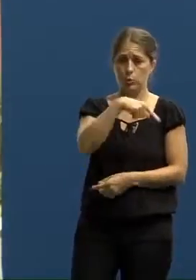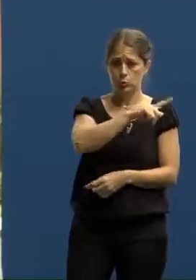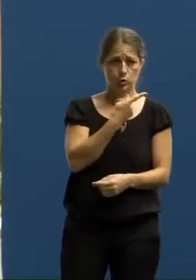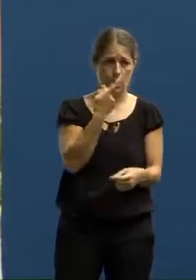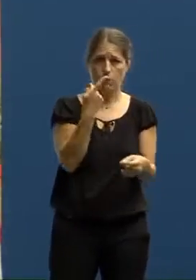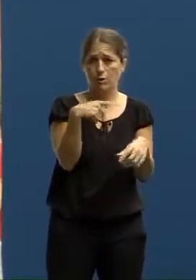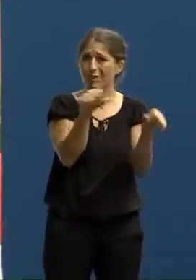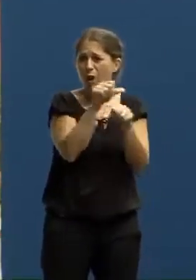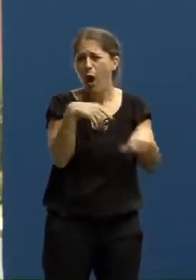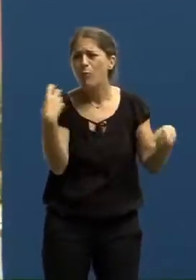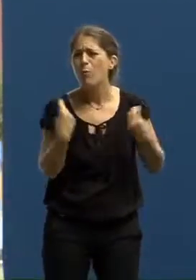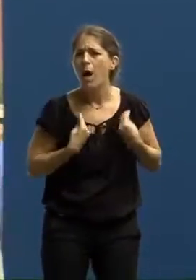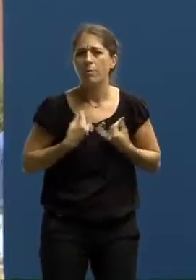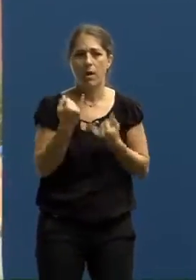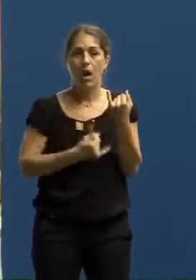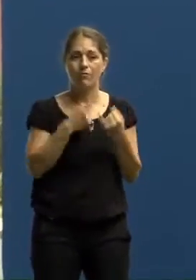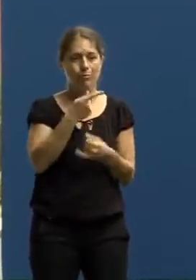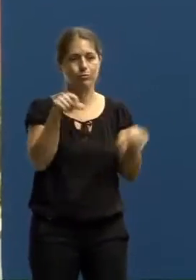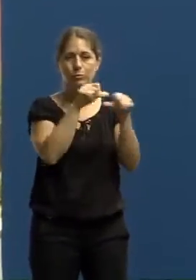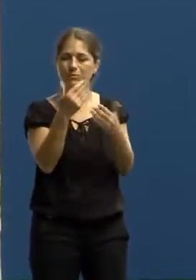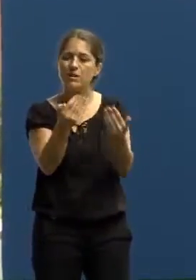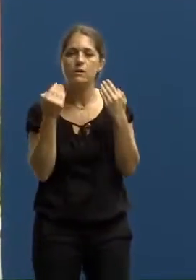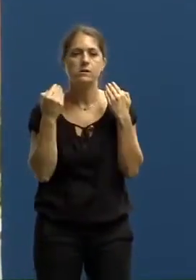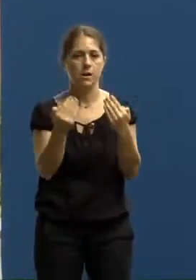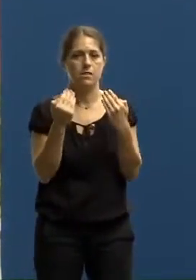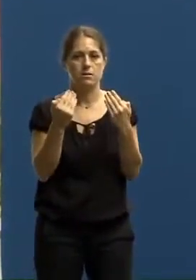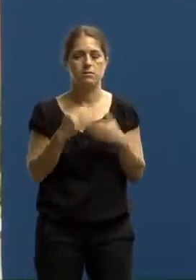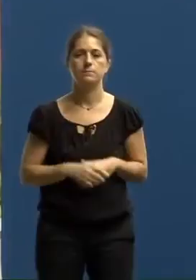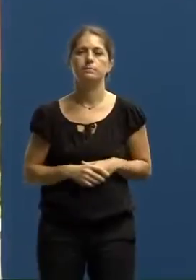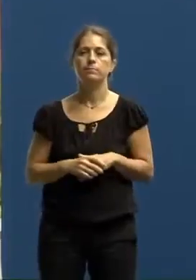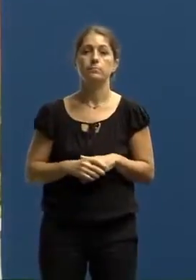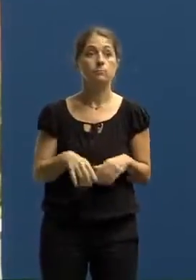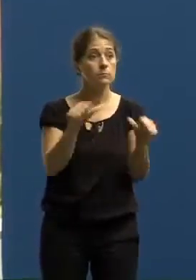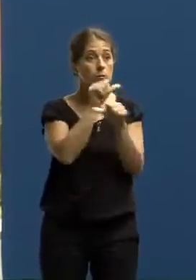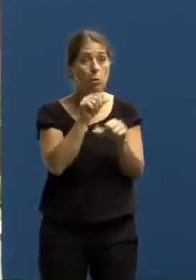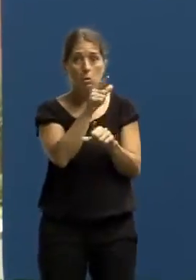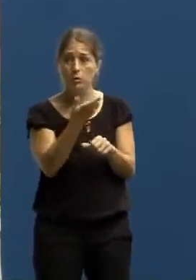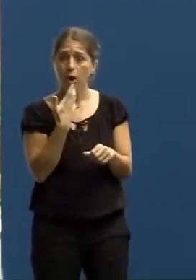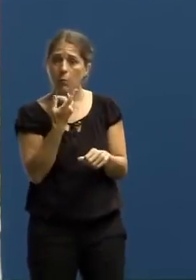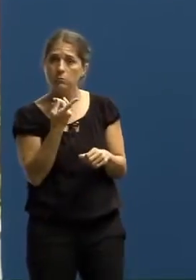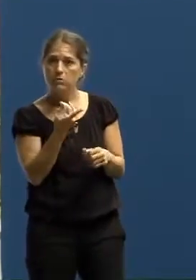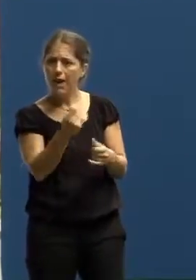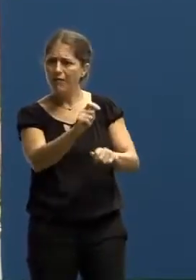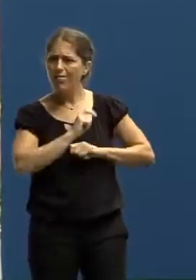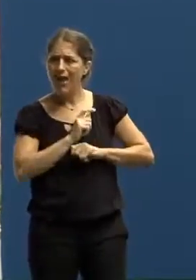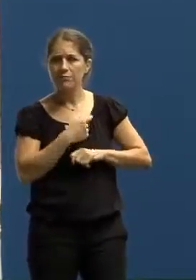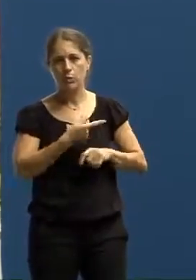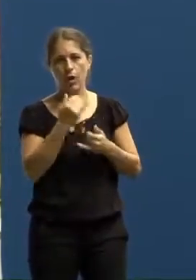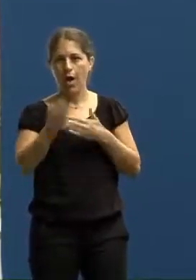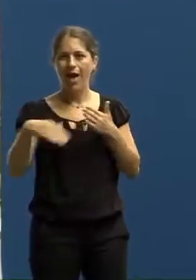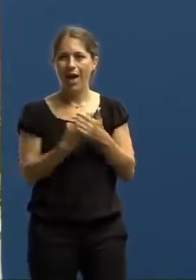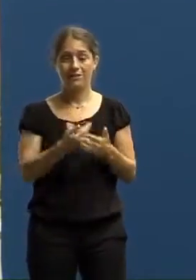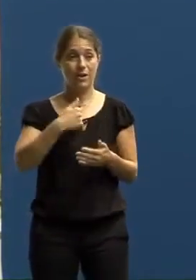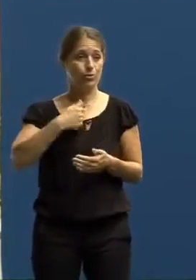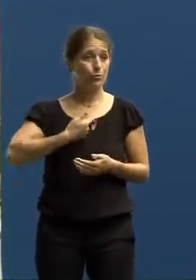vida. Gracias por ese exemplo. Exemplos como ese son os que me levaron a min a tomar a decisión de deixar a